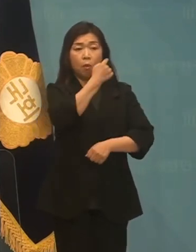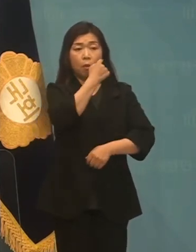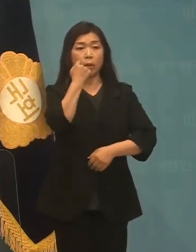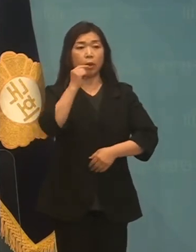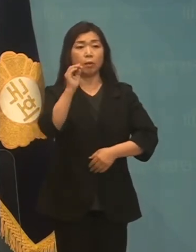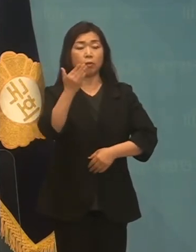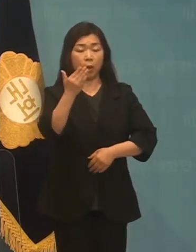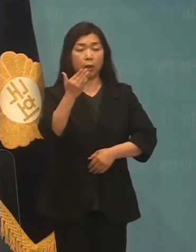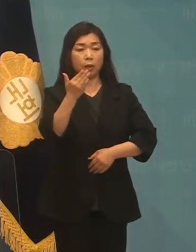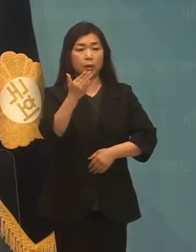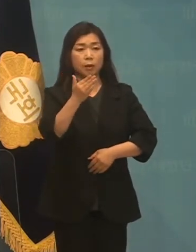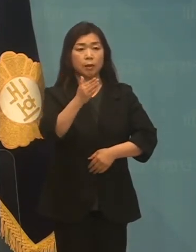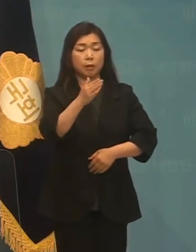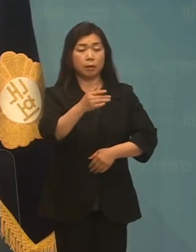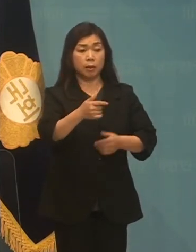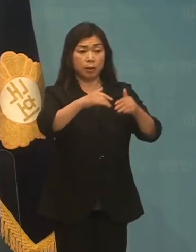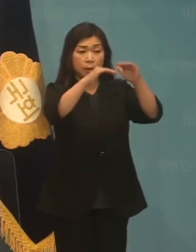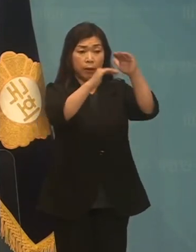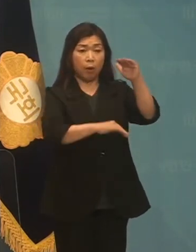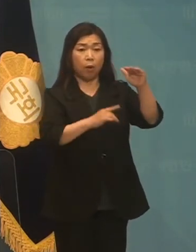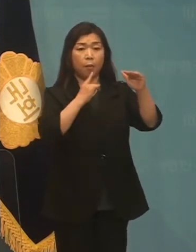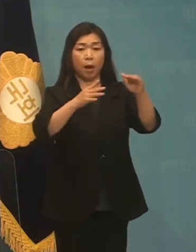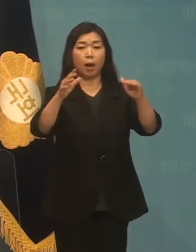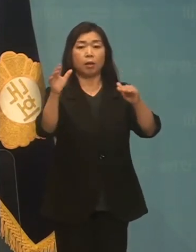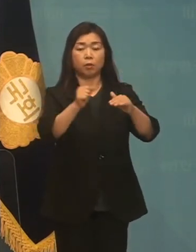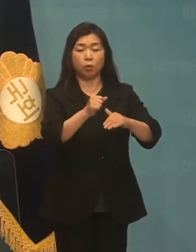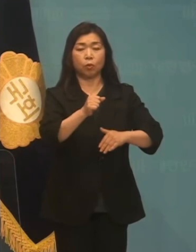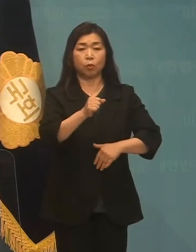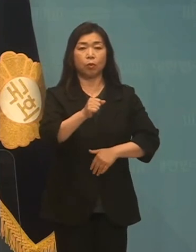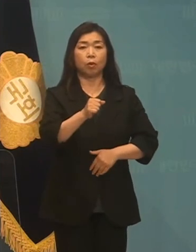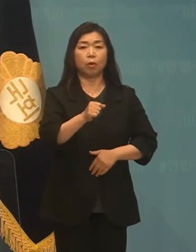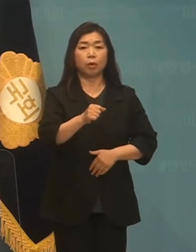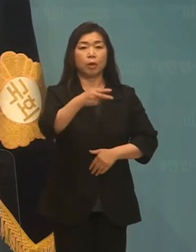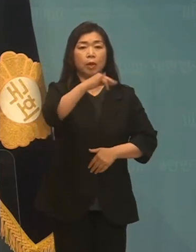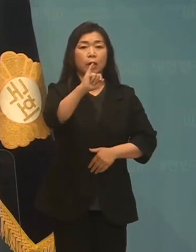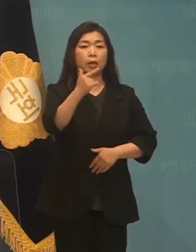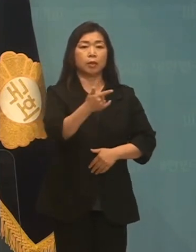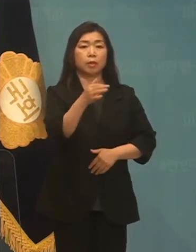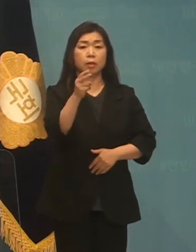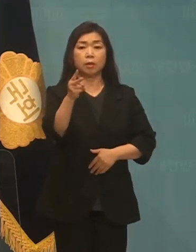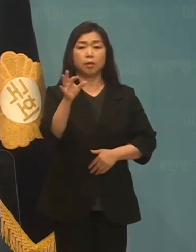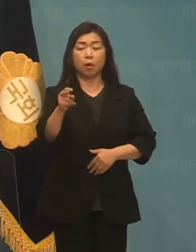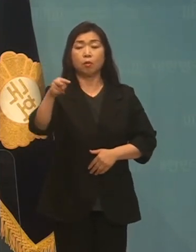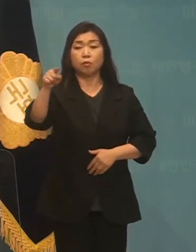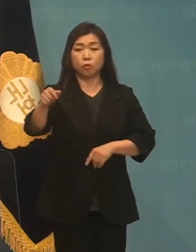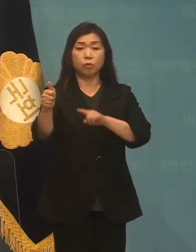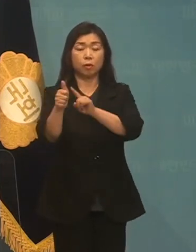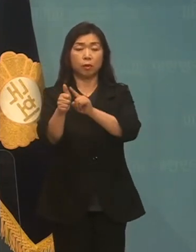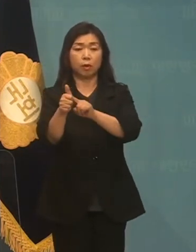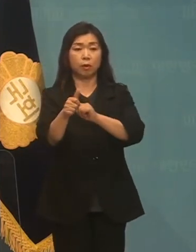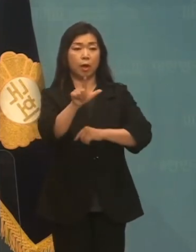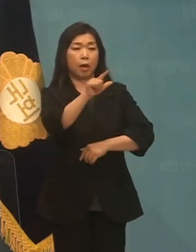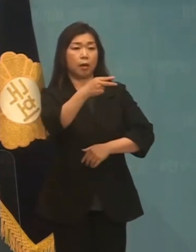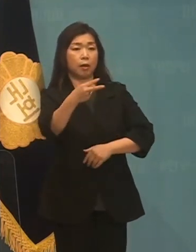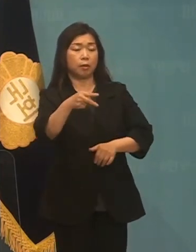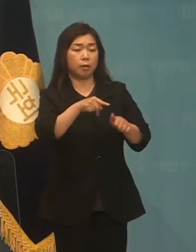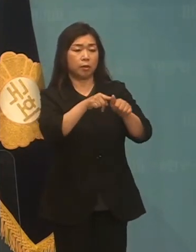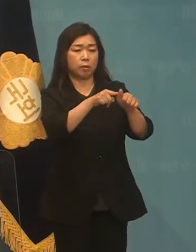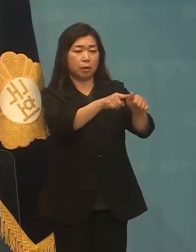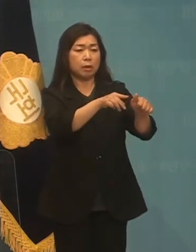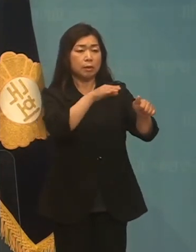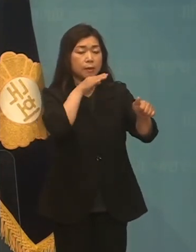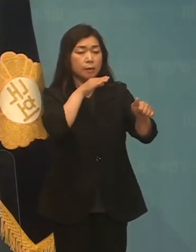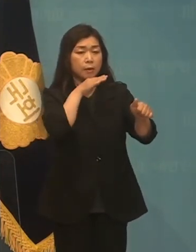확인된 팩트체크만으로도 신영수 전 의원이 LH 공영개발 포기 압박이